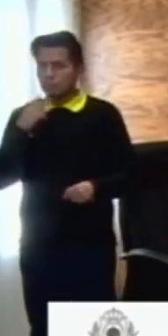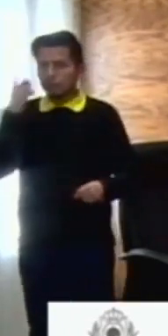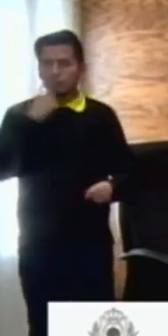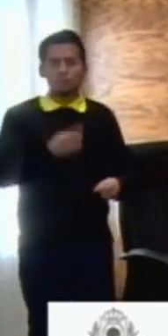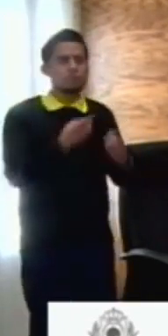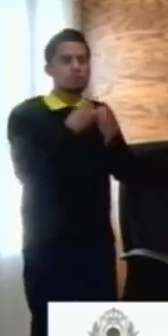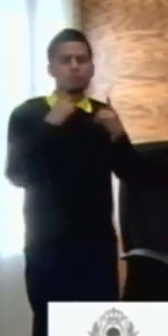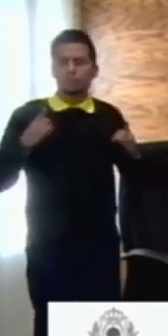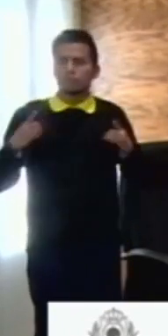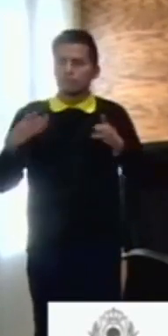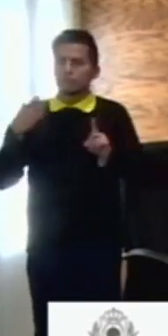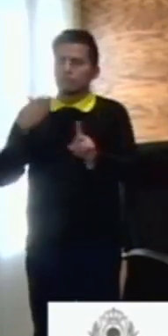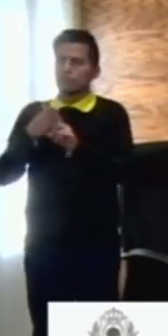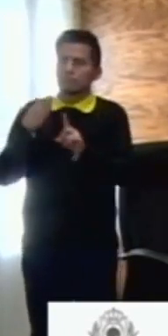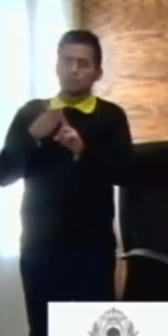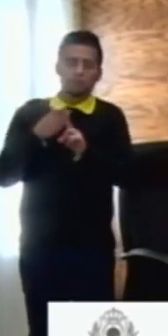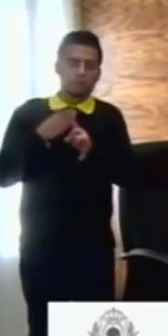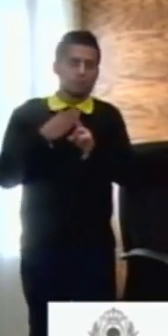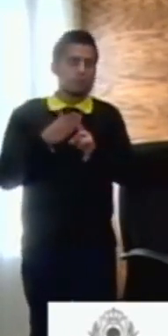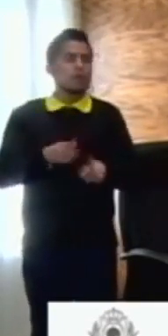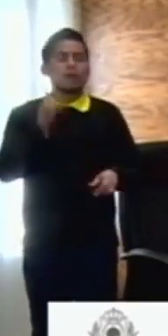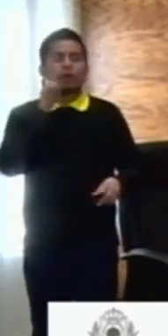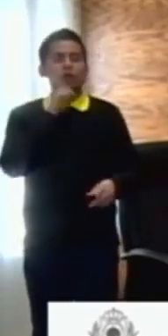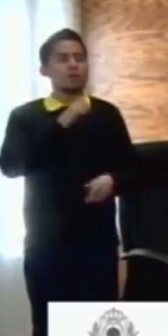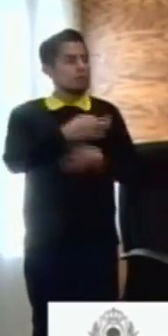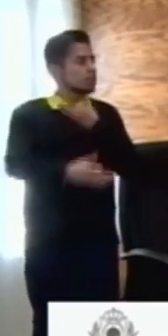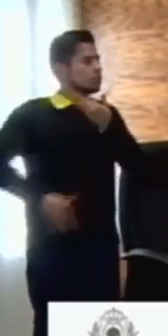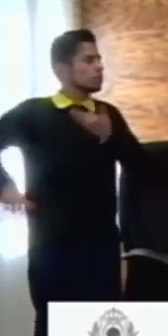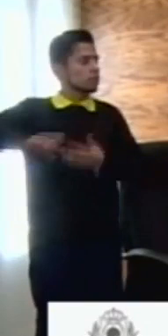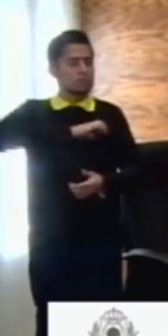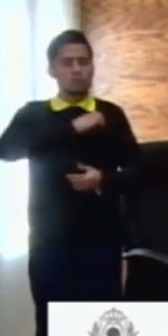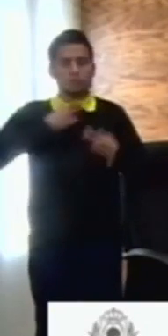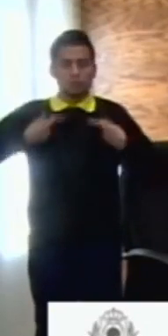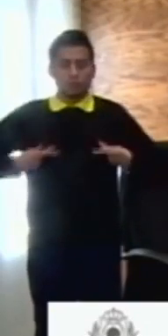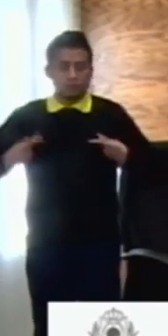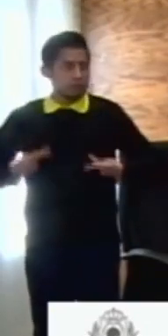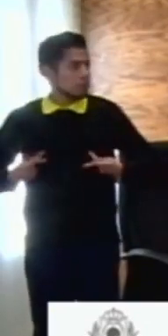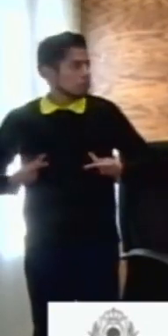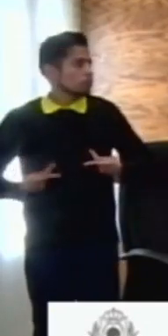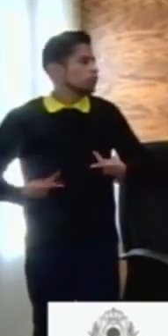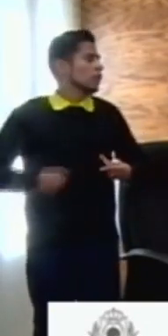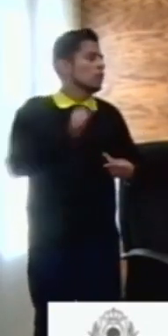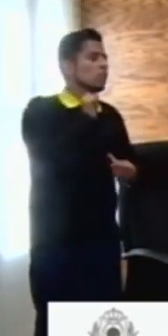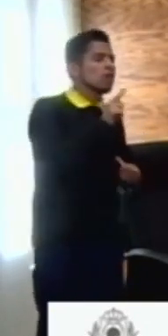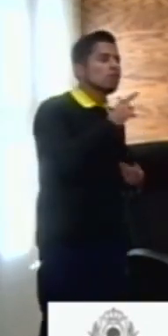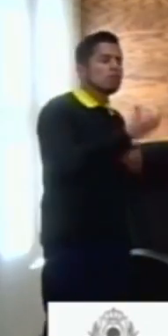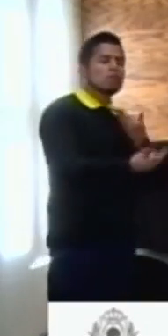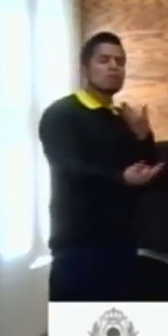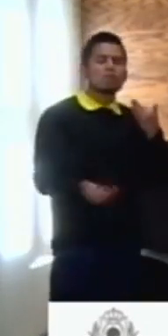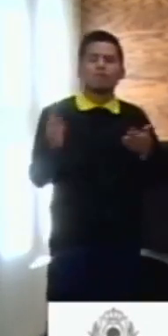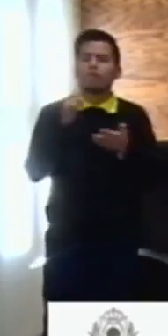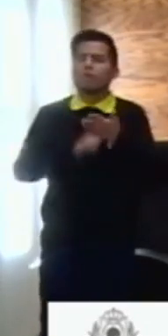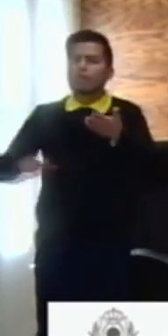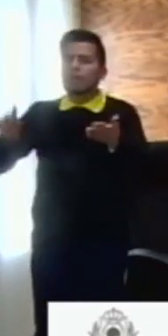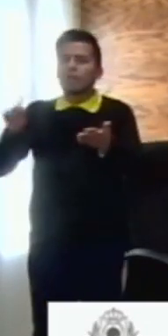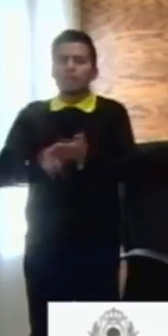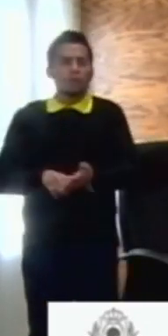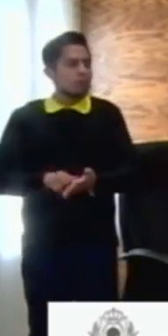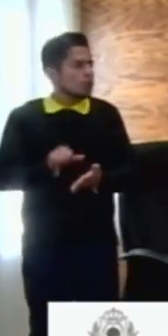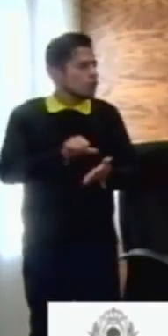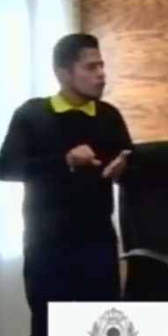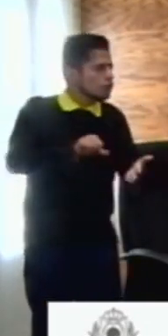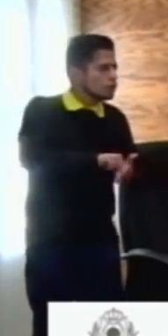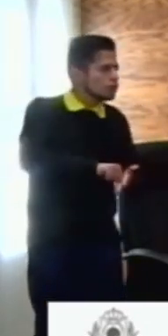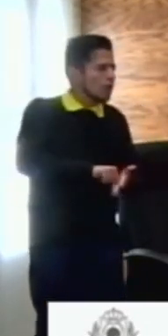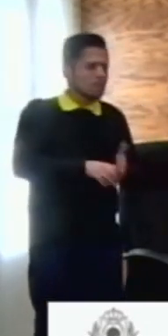líneas de conducción de agua que en todas las ciudades son viejas son obsoletas y que eso dificulta que el